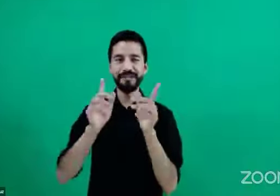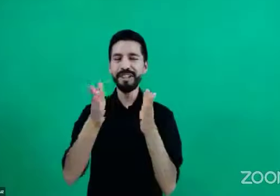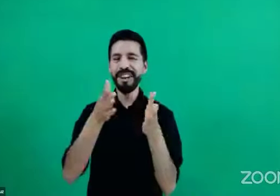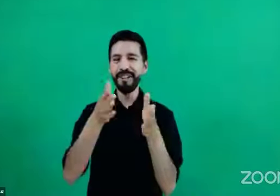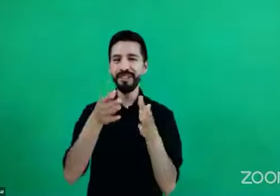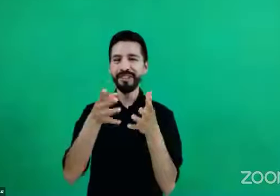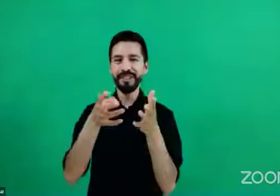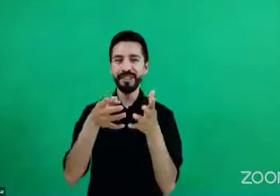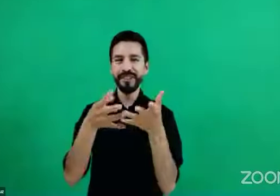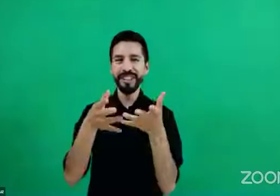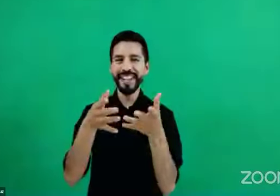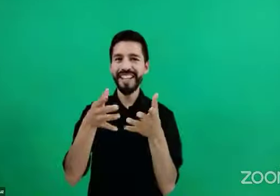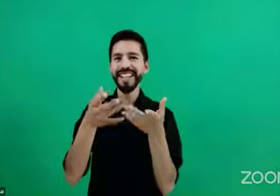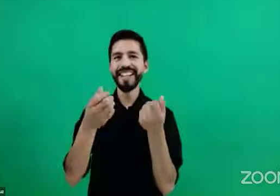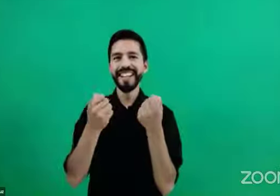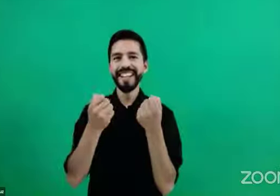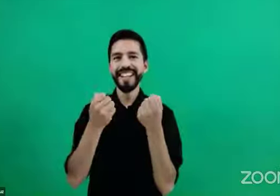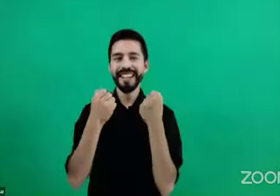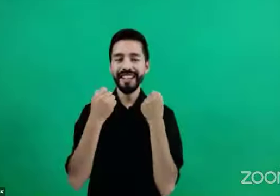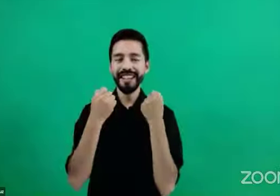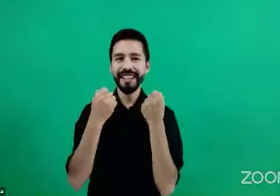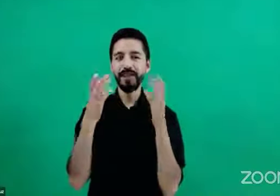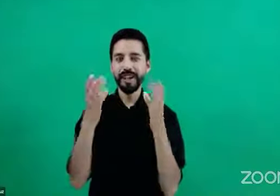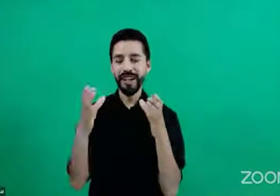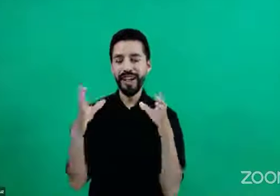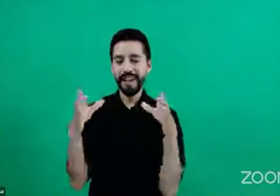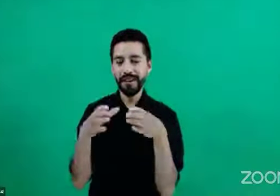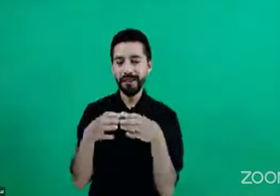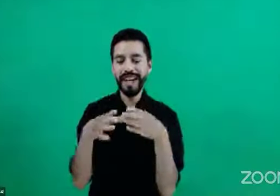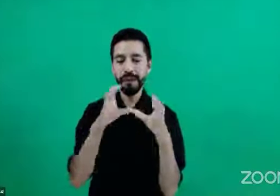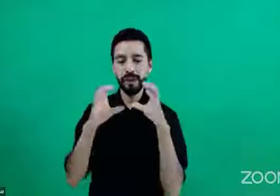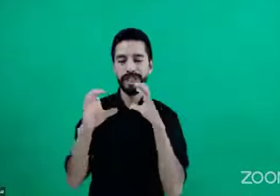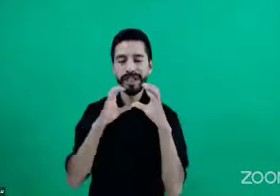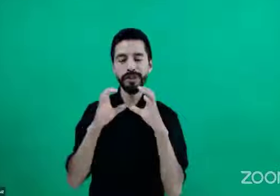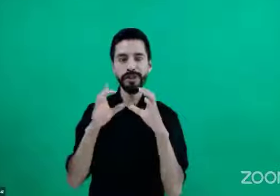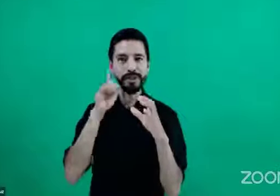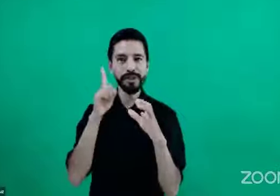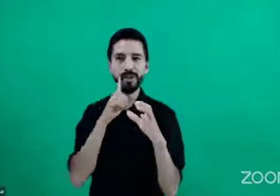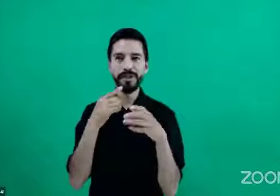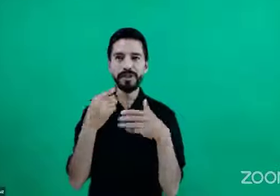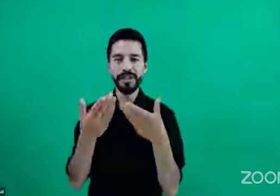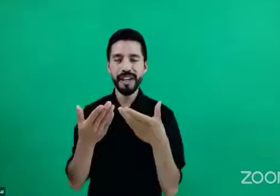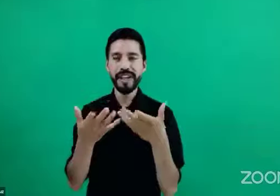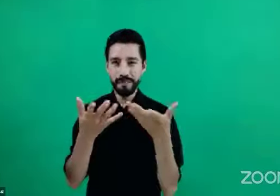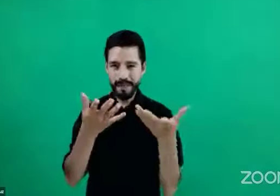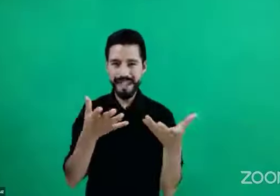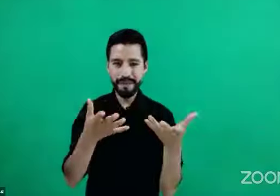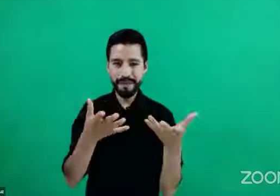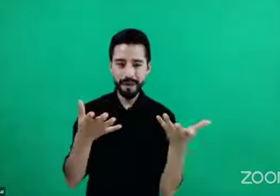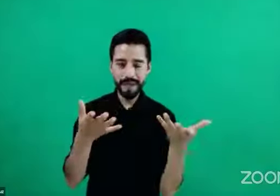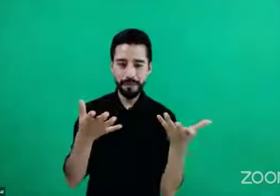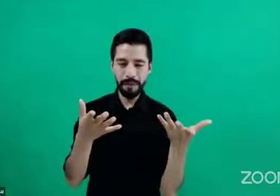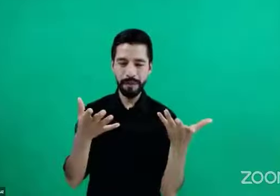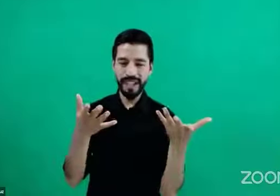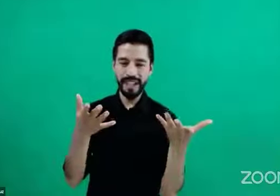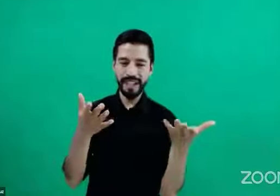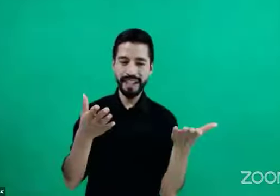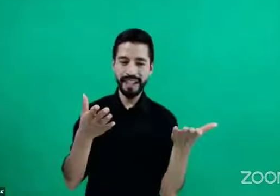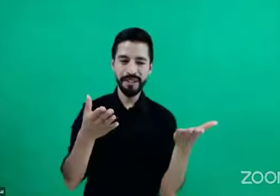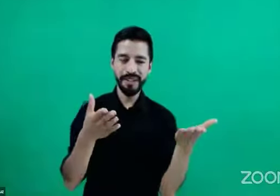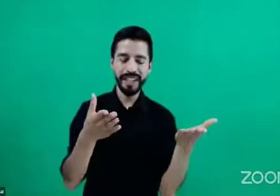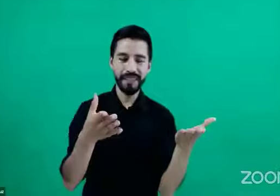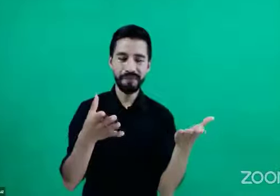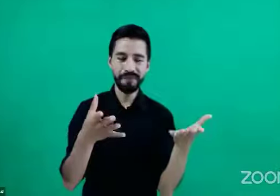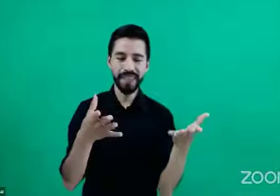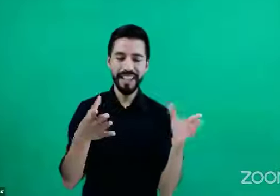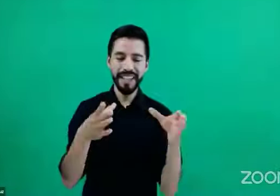Y bueno, un detalle en cuanto a la comunicación con los sordos, precisamente, por ejemplo, el